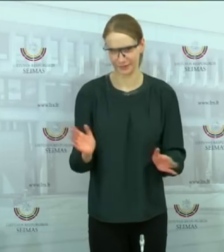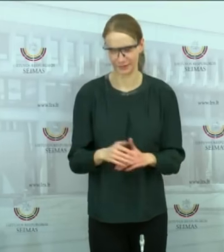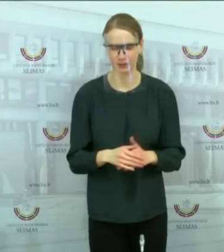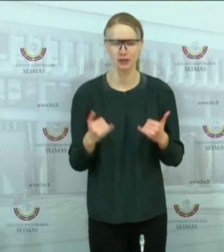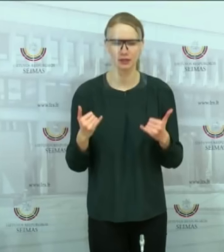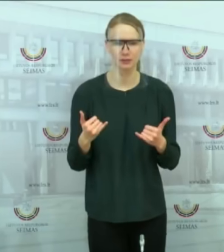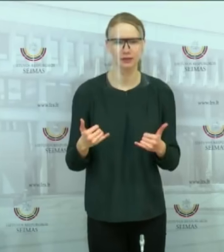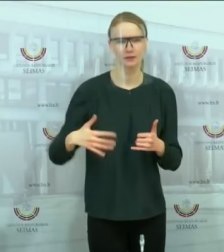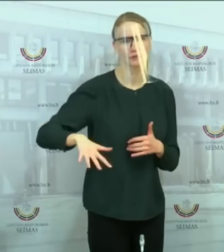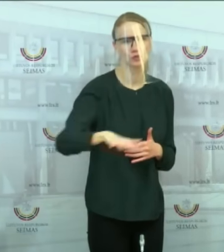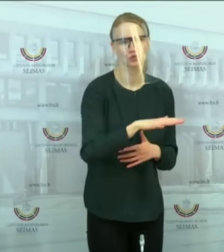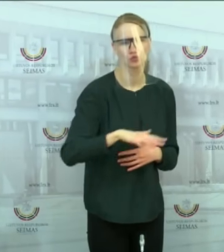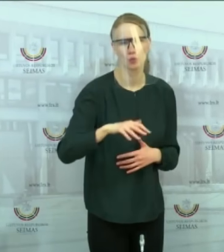tikrai